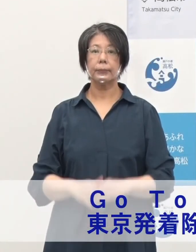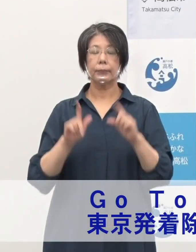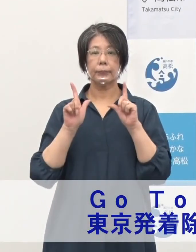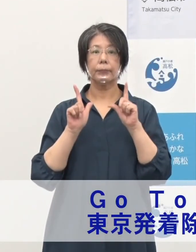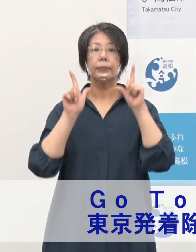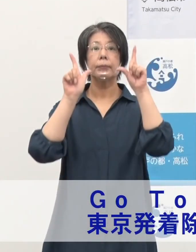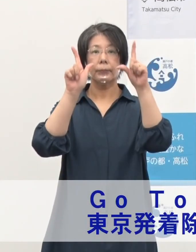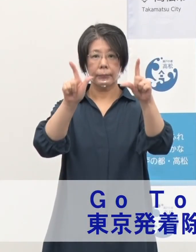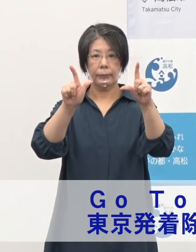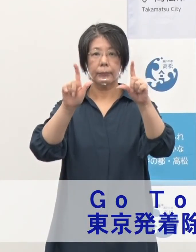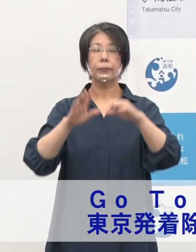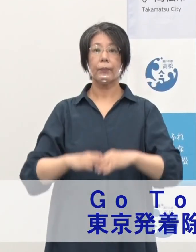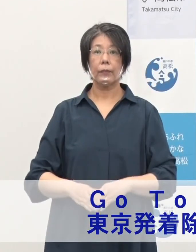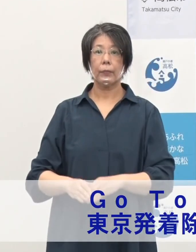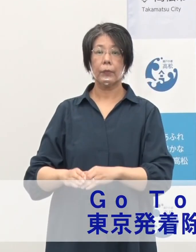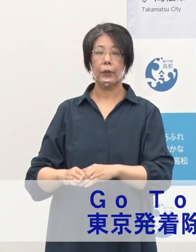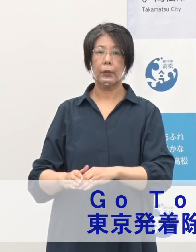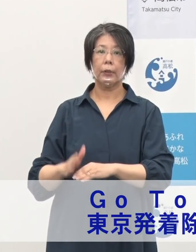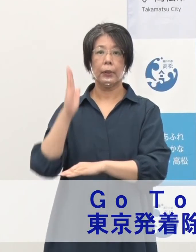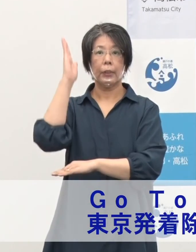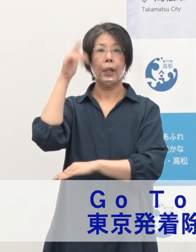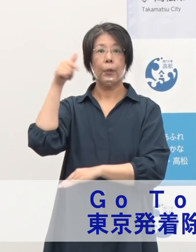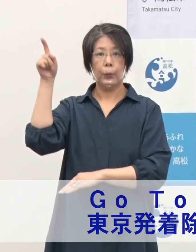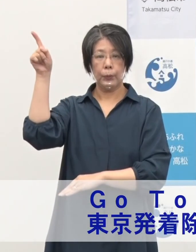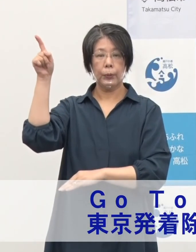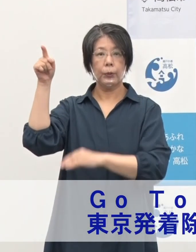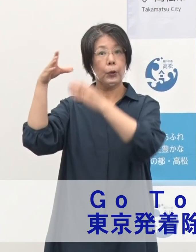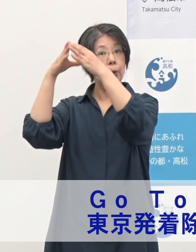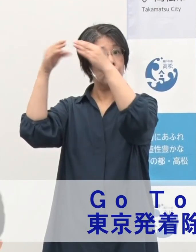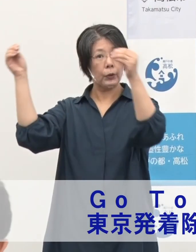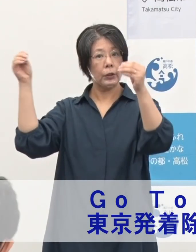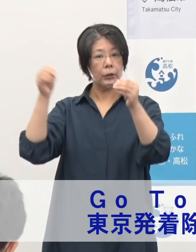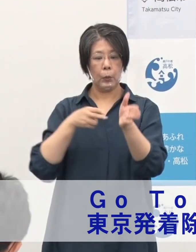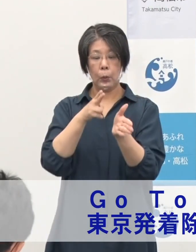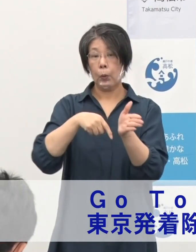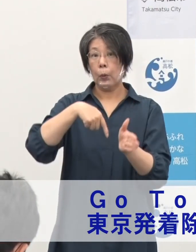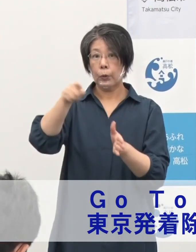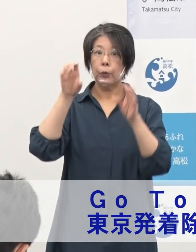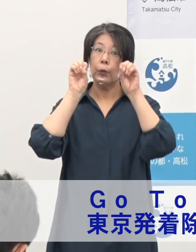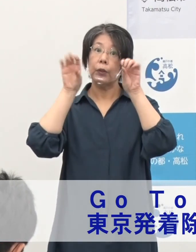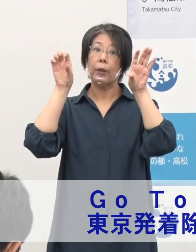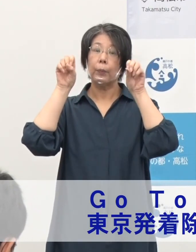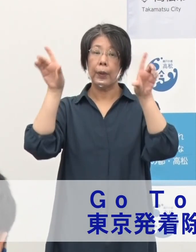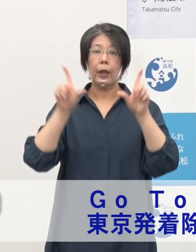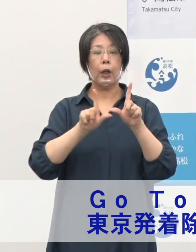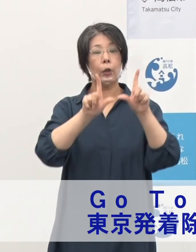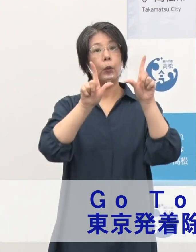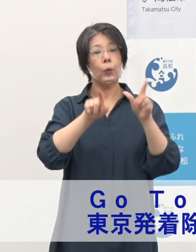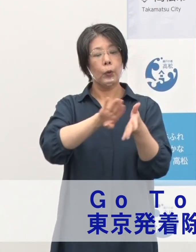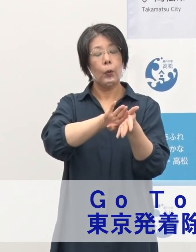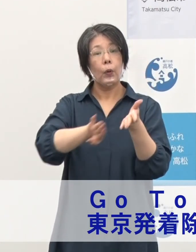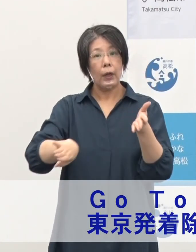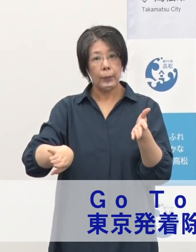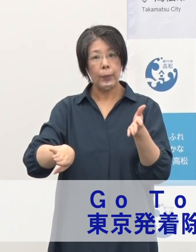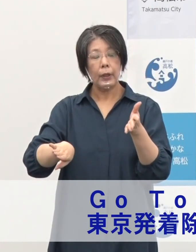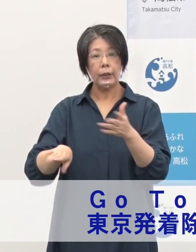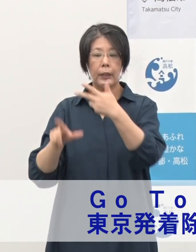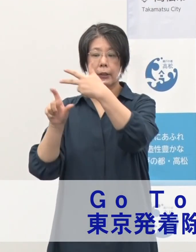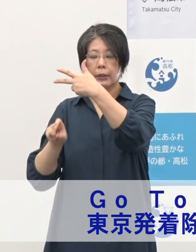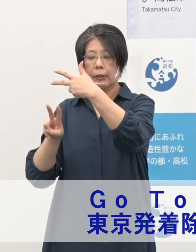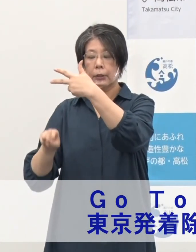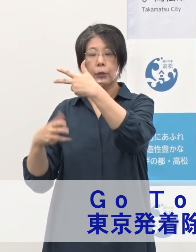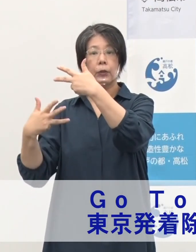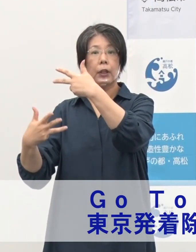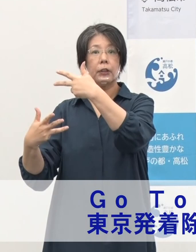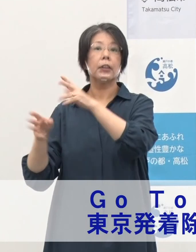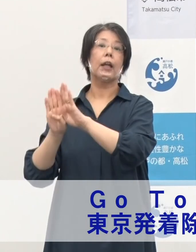はいエマー政府の go to travel 事業でございますがまぁ東京発着を除いて7月22日から始まってきておる